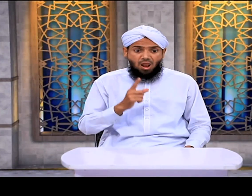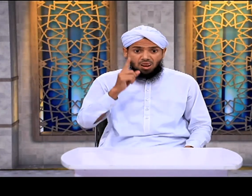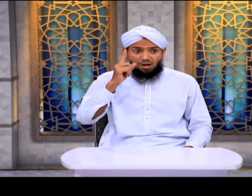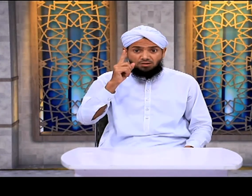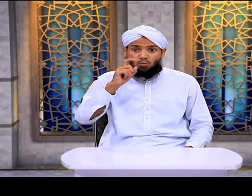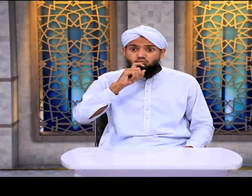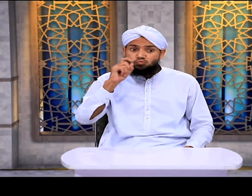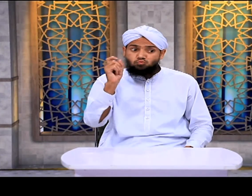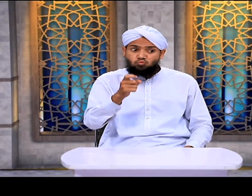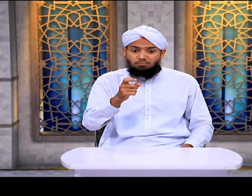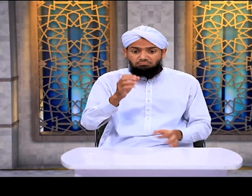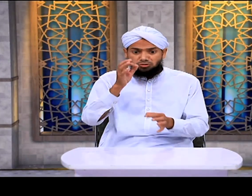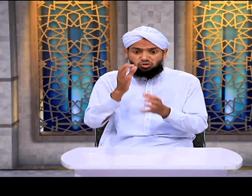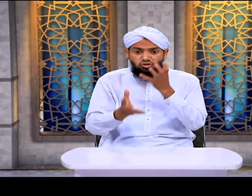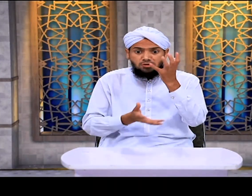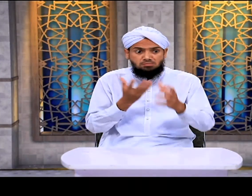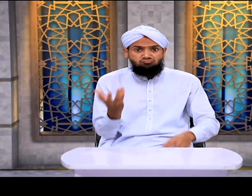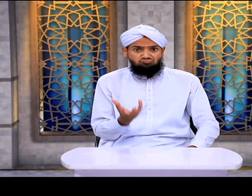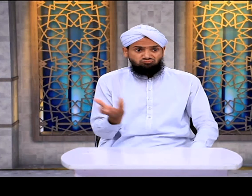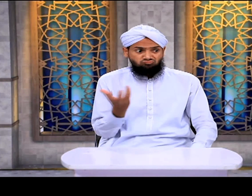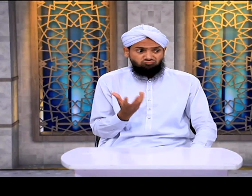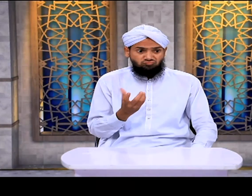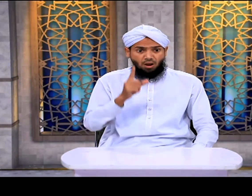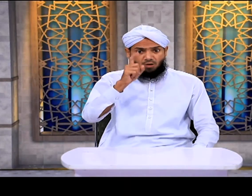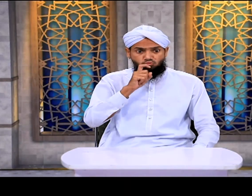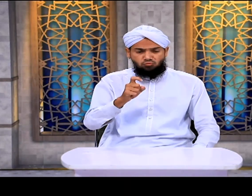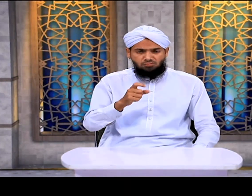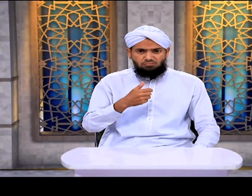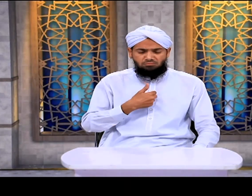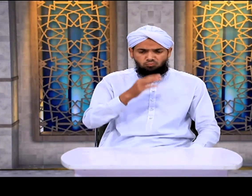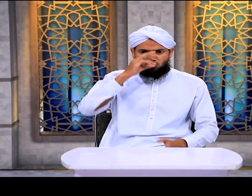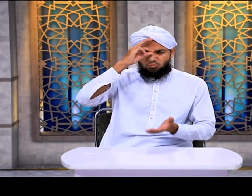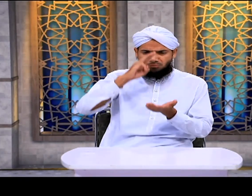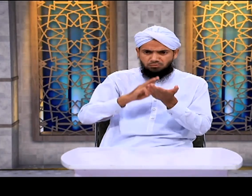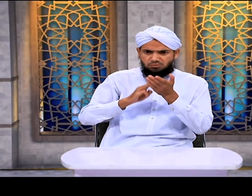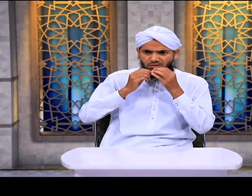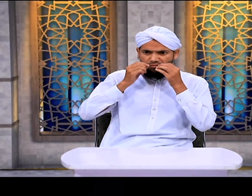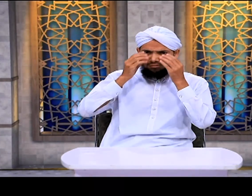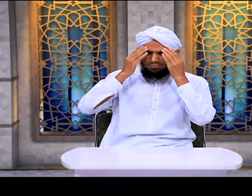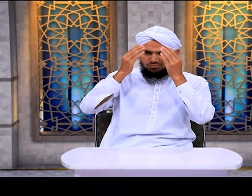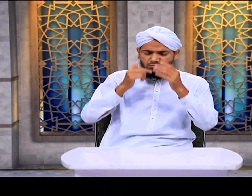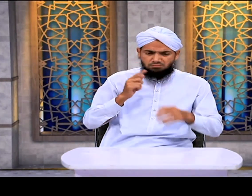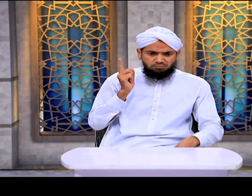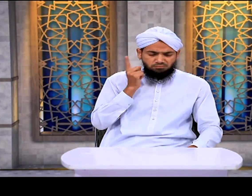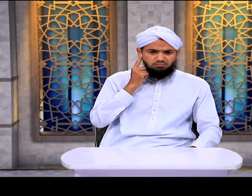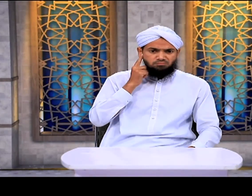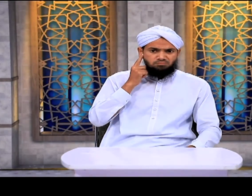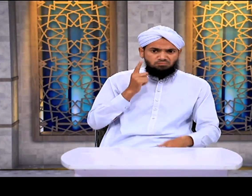کو دہکانے کا حکم دیا ہے۔ رسول خدا احمد مجتبی صلی اللہ علیہ وآلہ وصحبہ وسلم نے